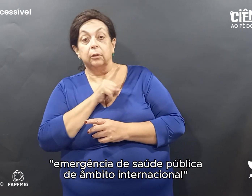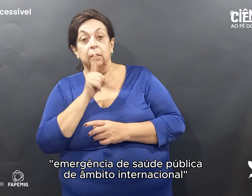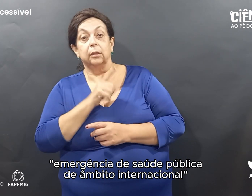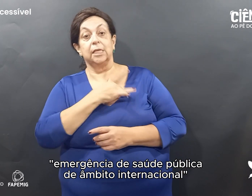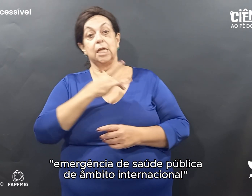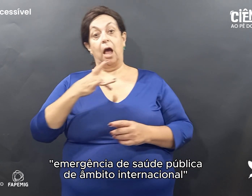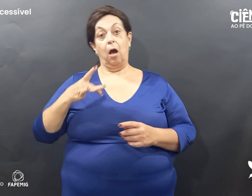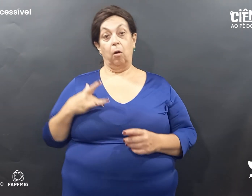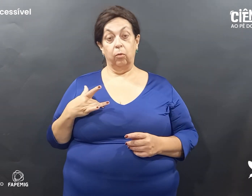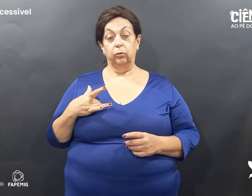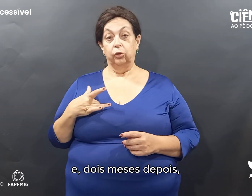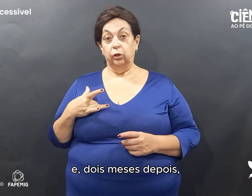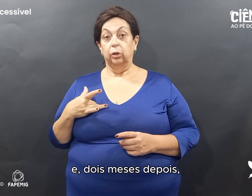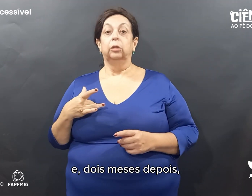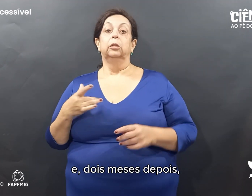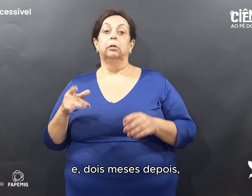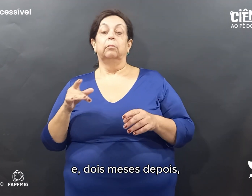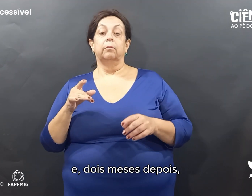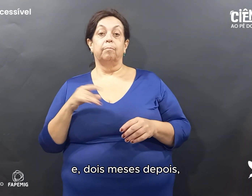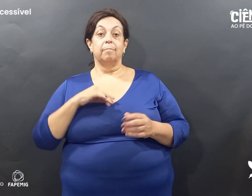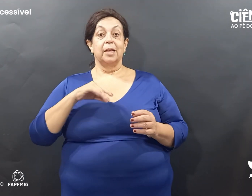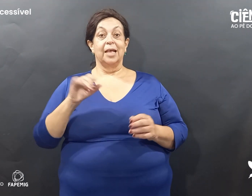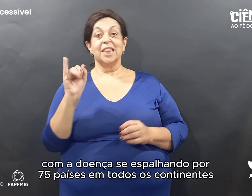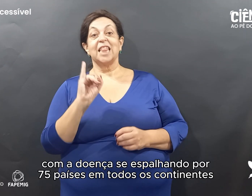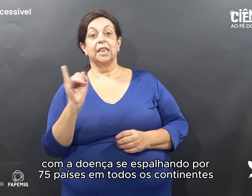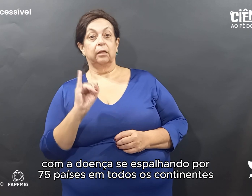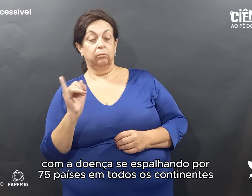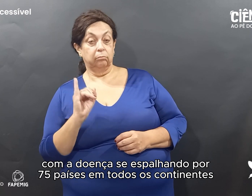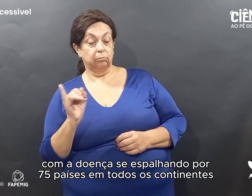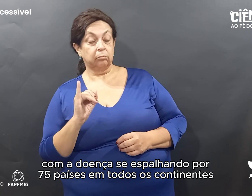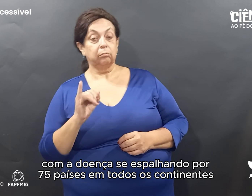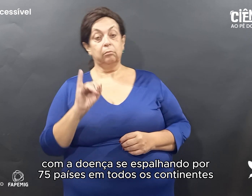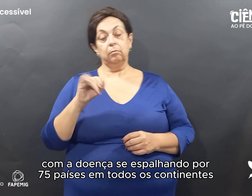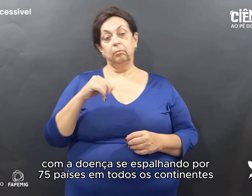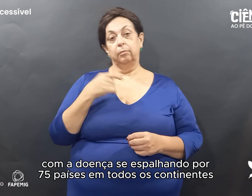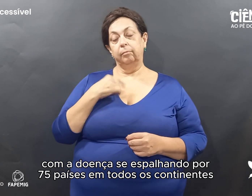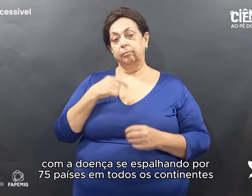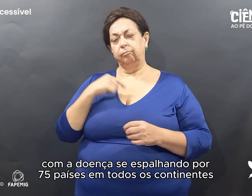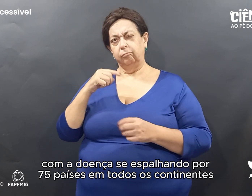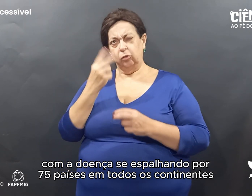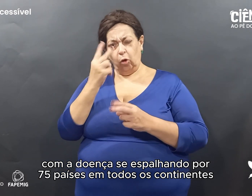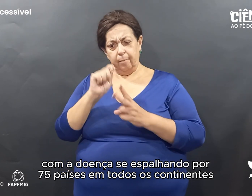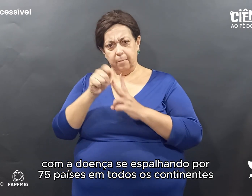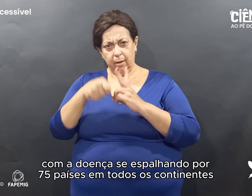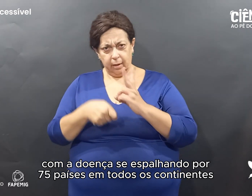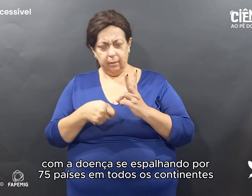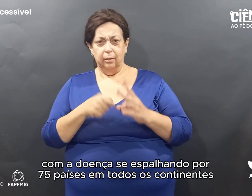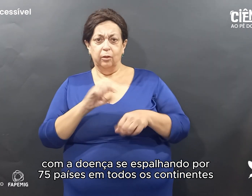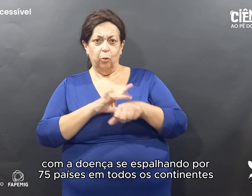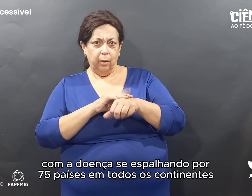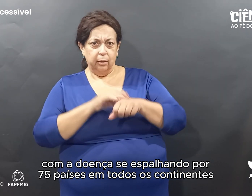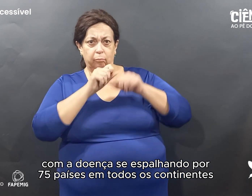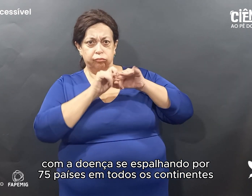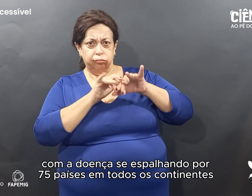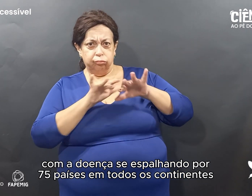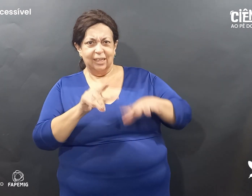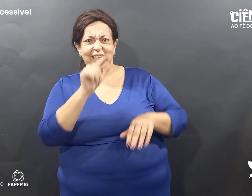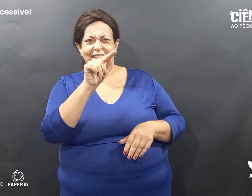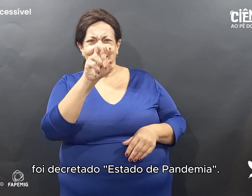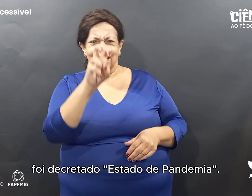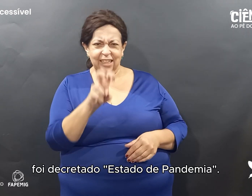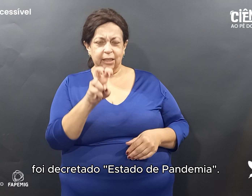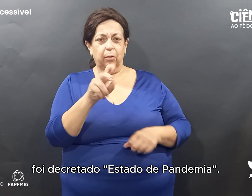âmbito internacional. E 2 meses depois, com a doença se espalhando por 75 países em todos os